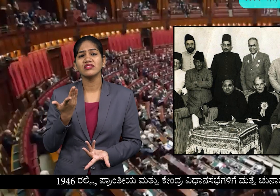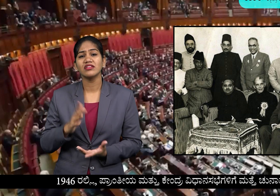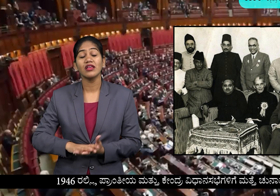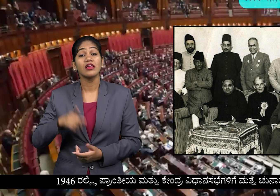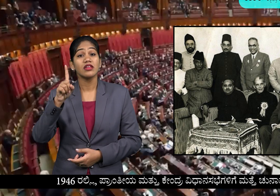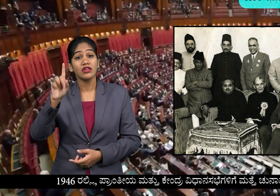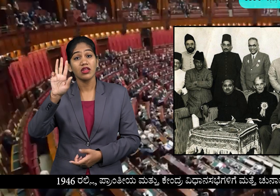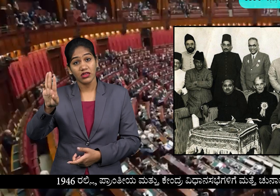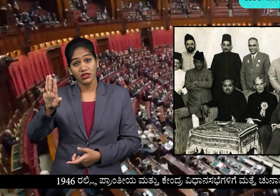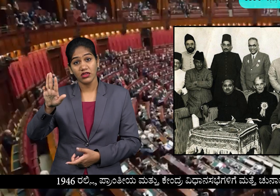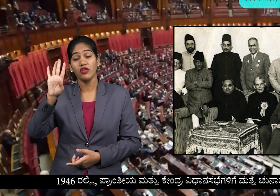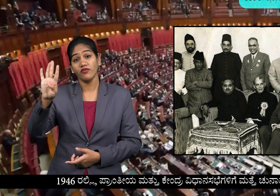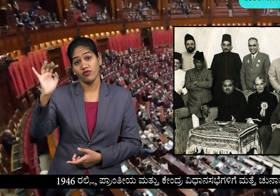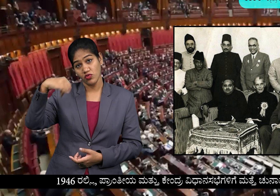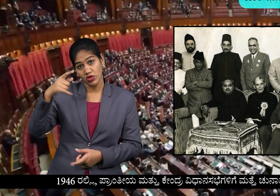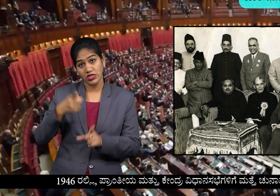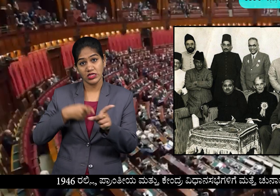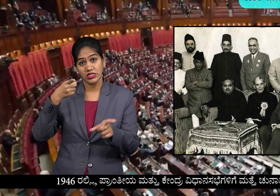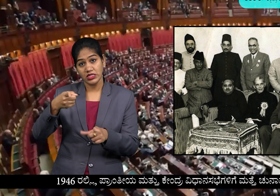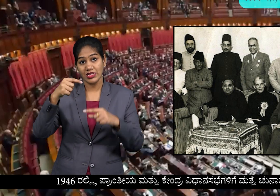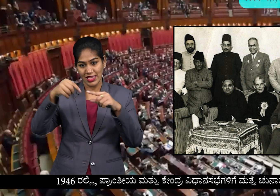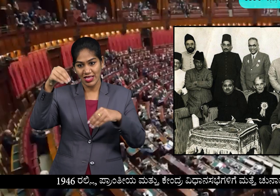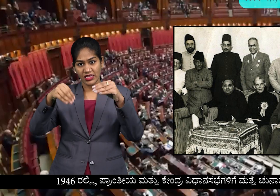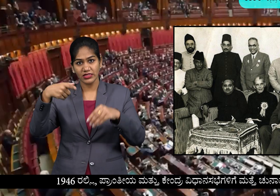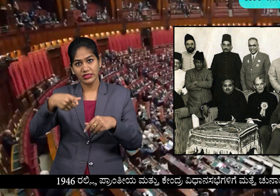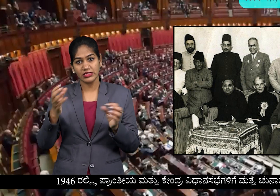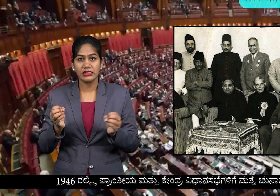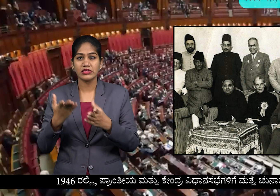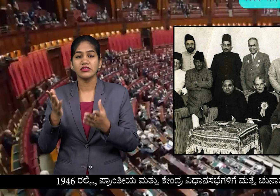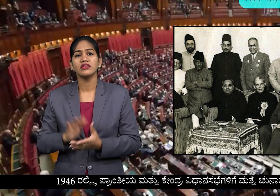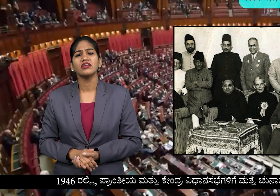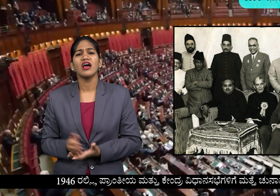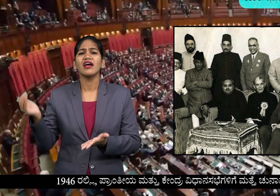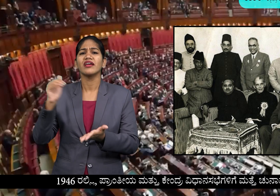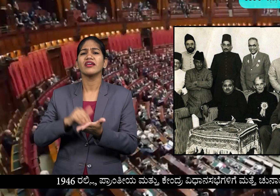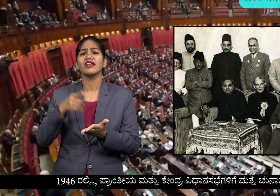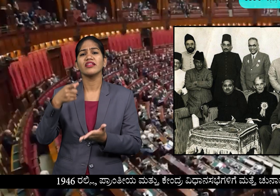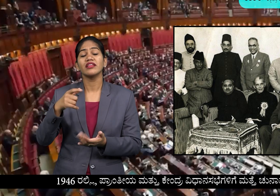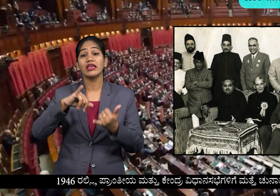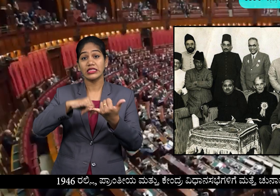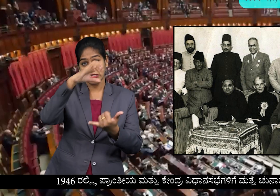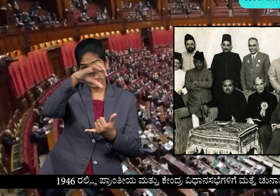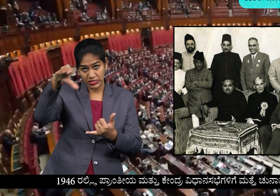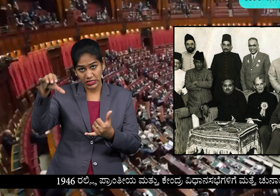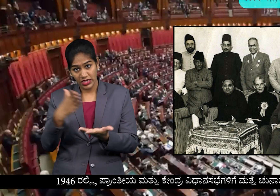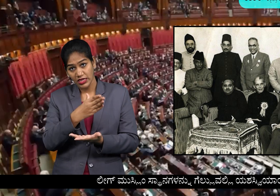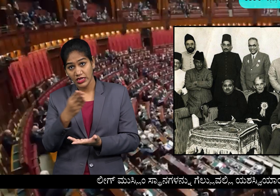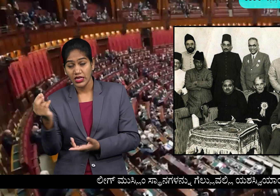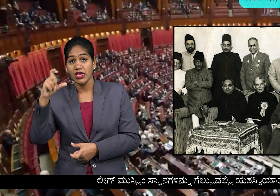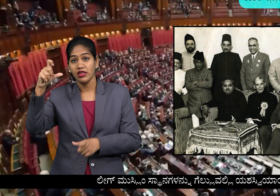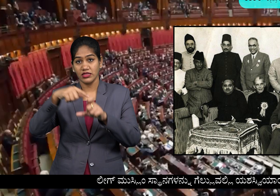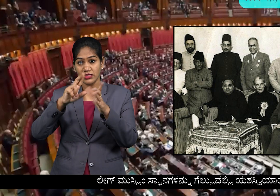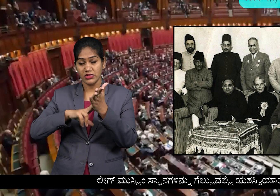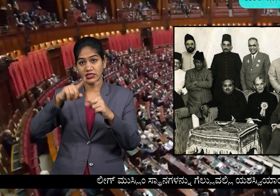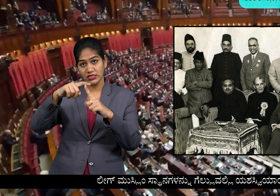ಸಾವಿರದ 1946ರಲ್ಲಿ ಪ್ರಾಂತೀಯ ಮತ್ತು ಕೇಂದ್ರ ವಿಧಾನಸಭೆಗಳಿಗೆ ಮತ್ತೊಮ್ಮೆ ಚುನಾವಣೆಗಳು ನಡೆದಾಗ